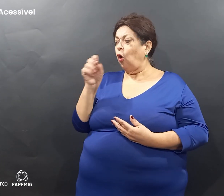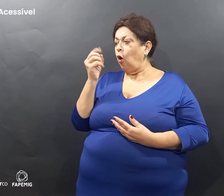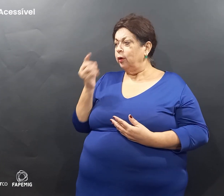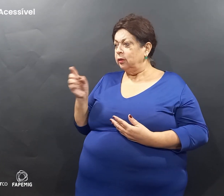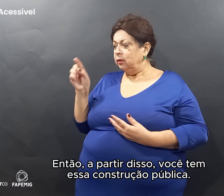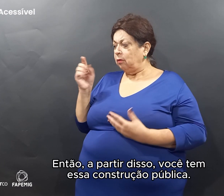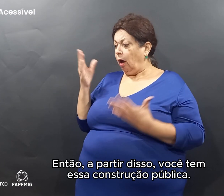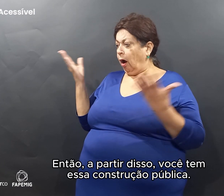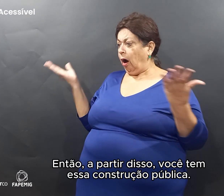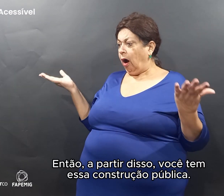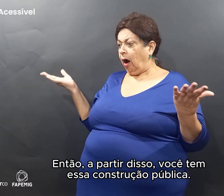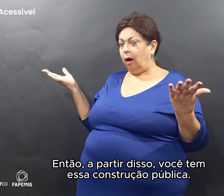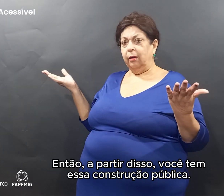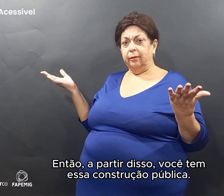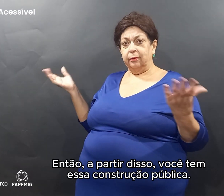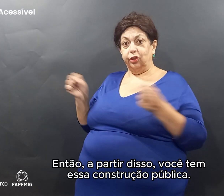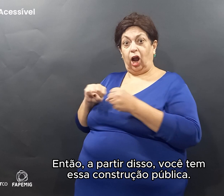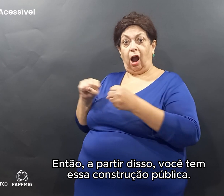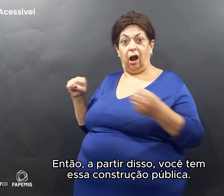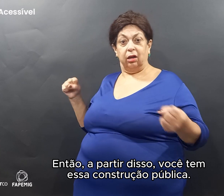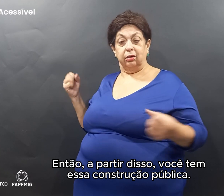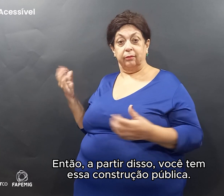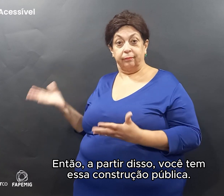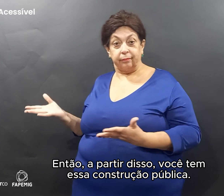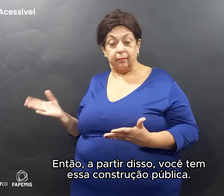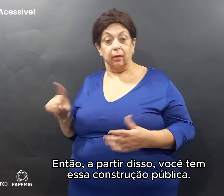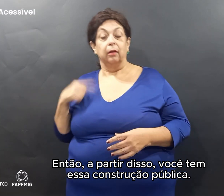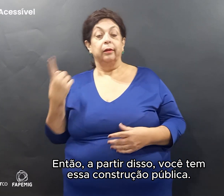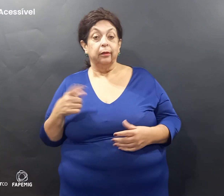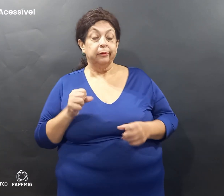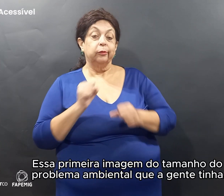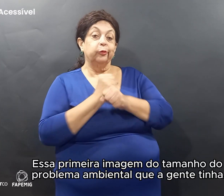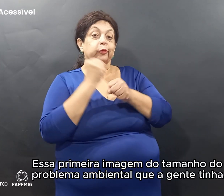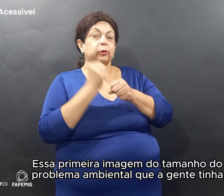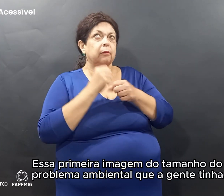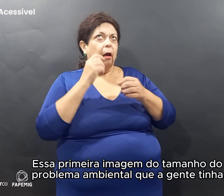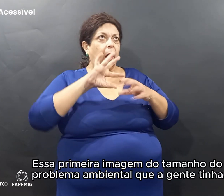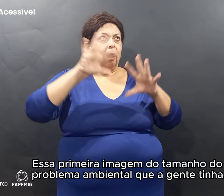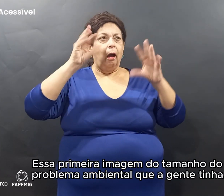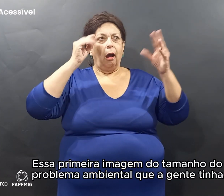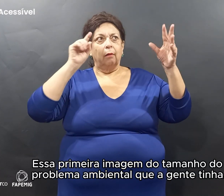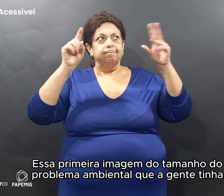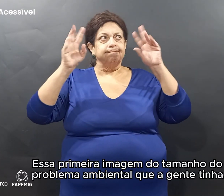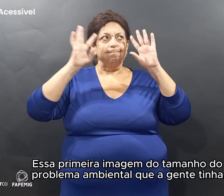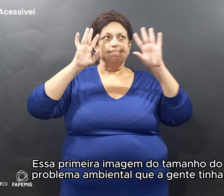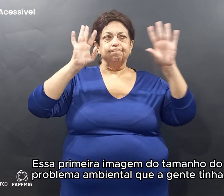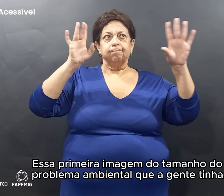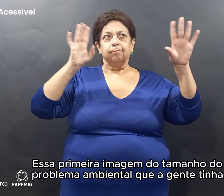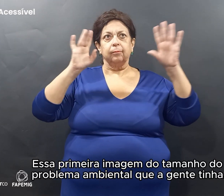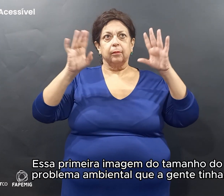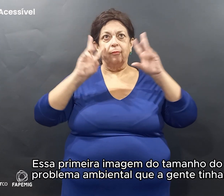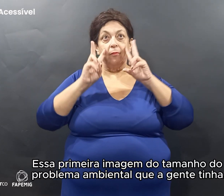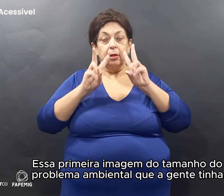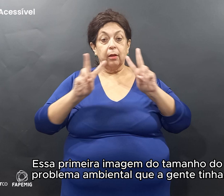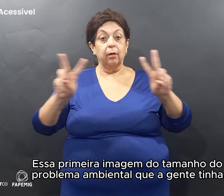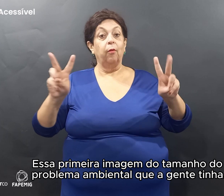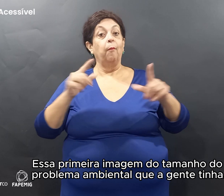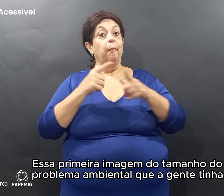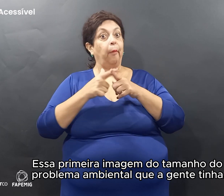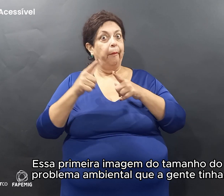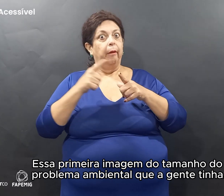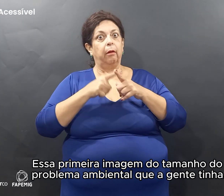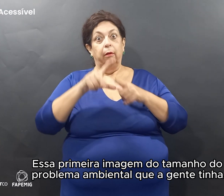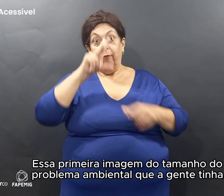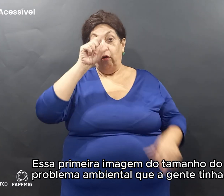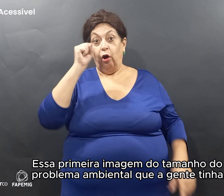né? Então, a partir disso, você tem essa construção pública, né? Essa primeira imagem do tamanho do problema que a